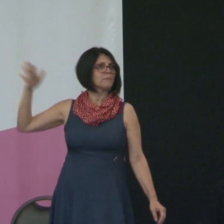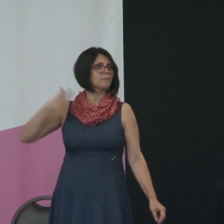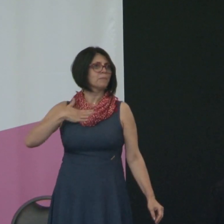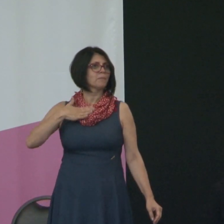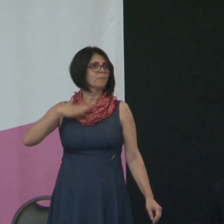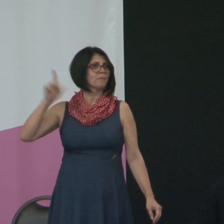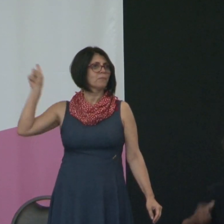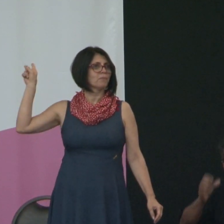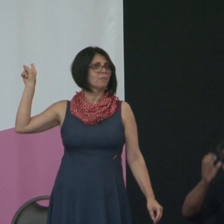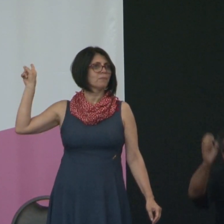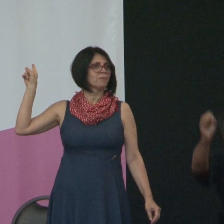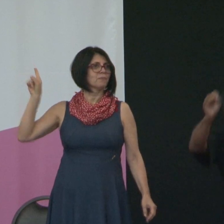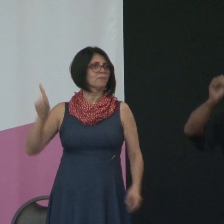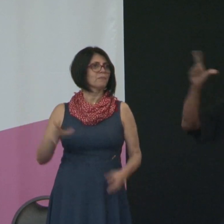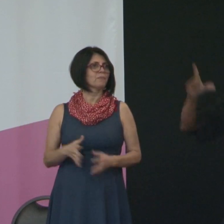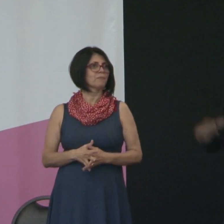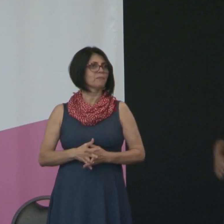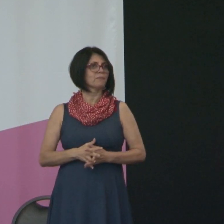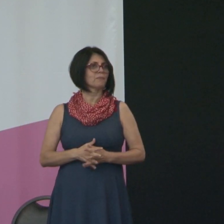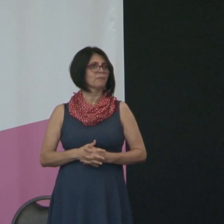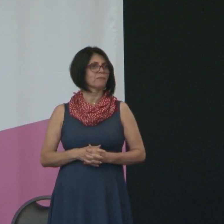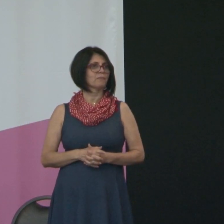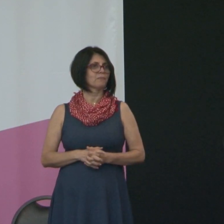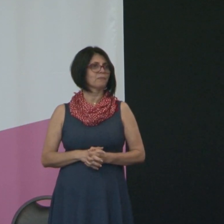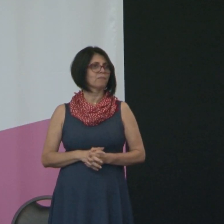Por favor, podem colocar o primeiro slide.